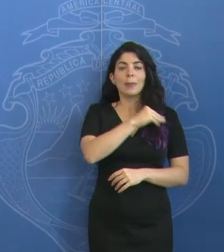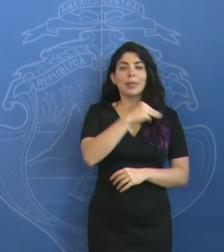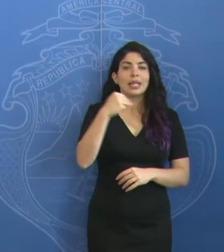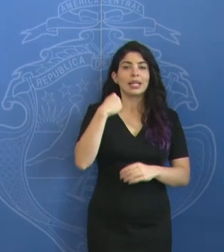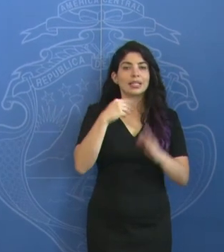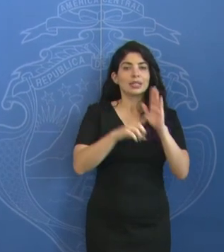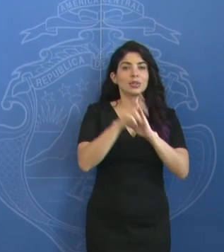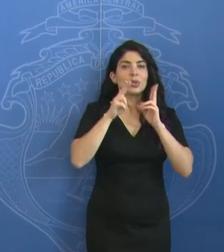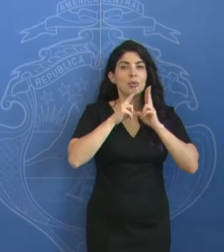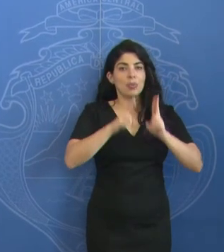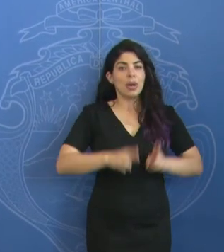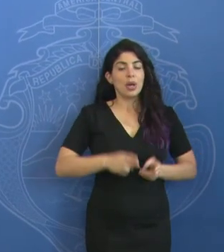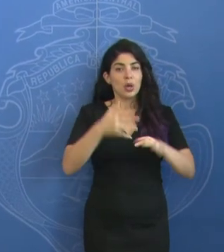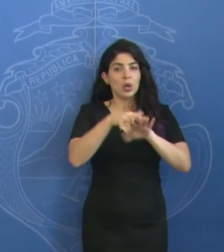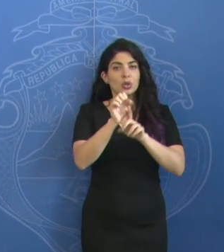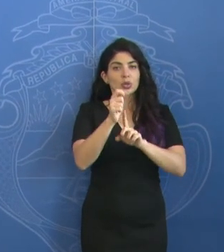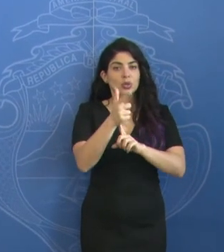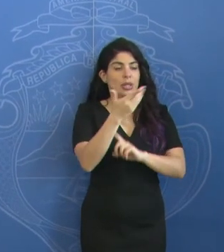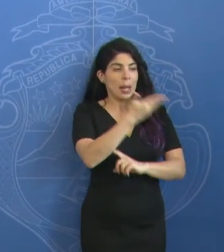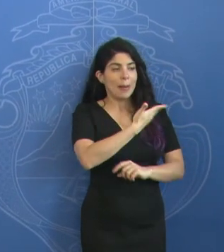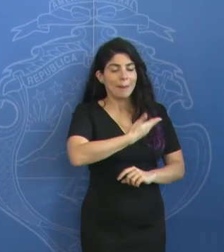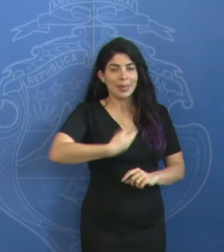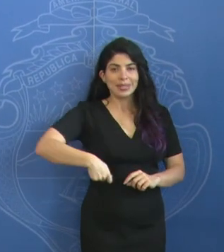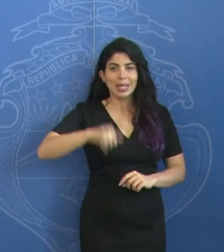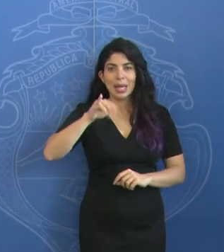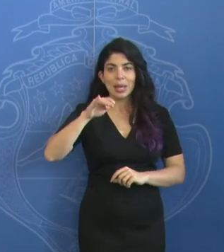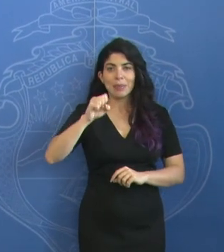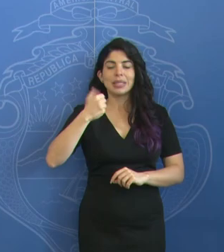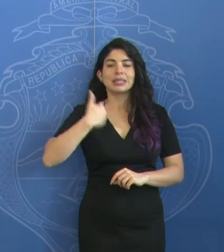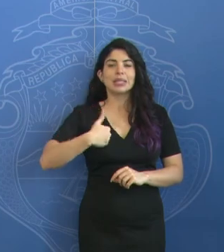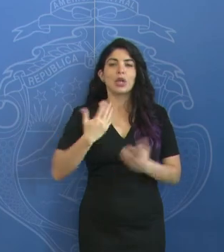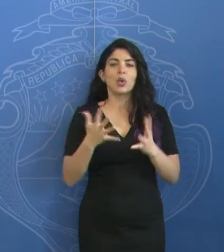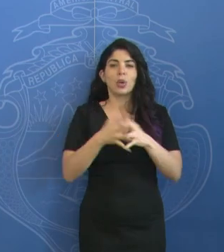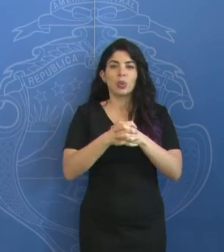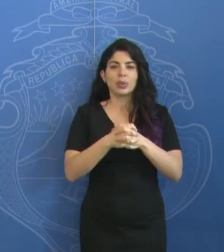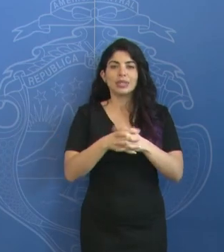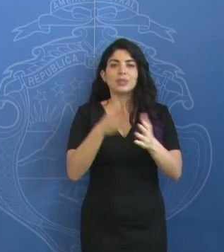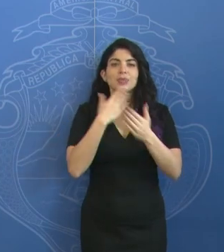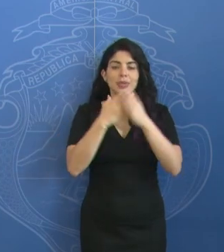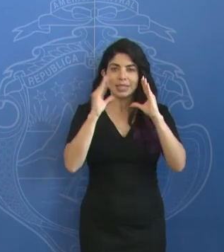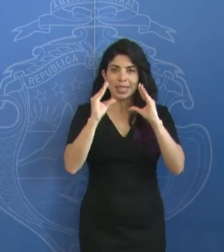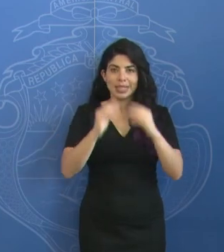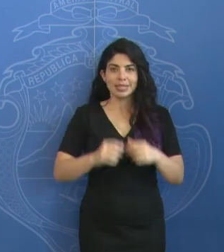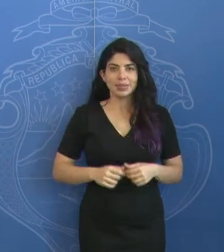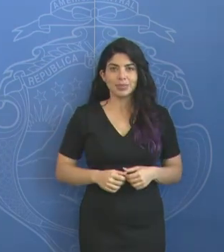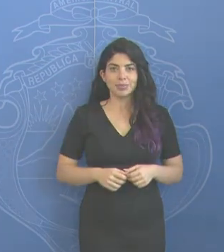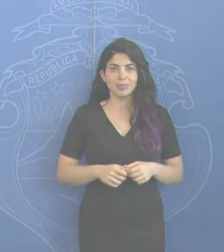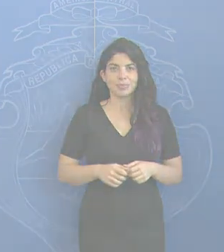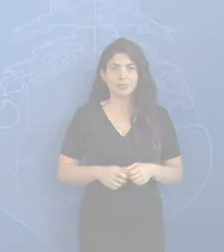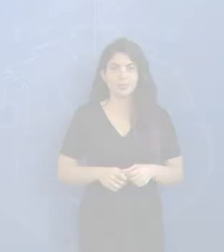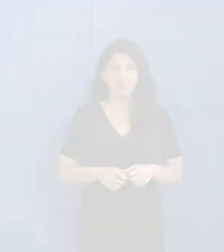Humano e Inclusión Social y presidente ejecutivo de Limas, el señor Juan Luis Bermúdez. Muy buenas tardes.